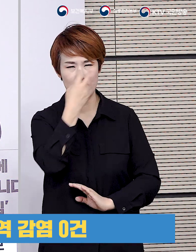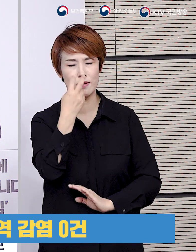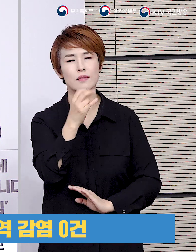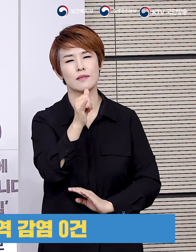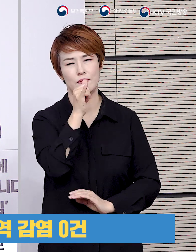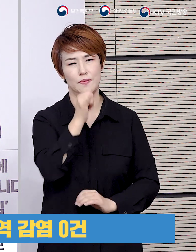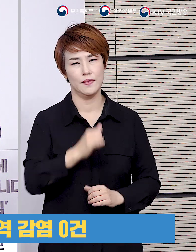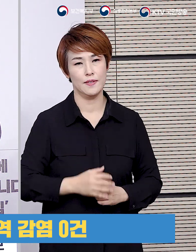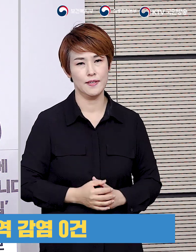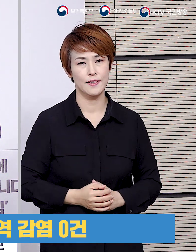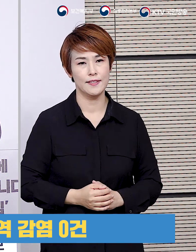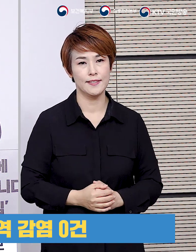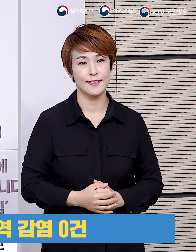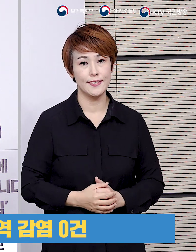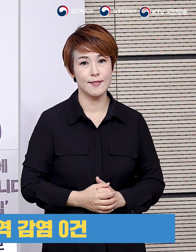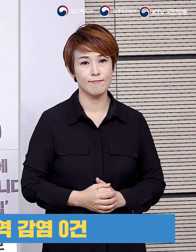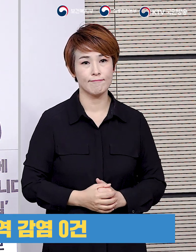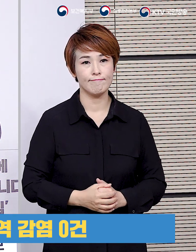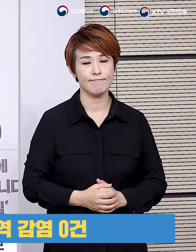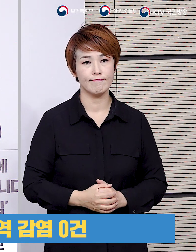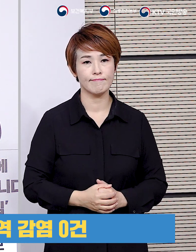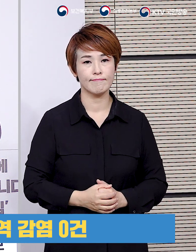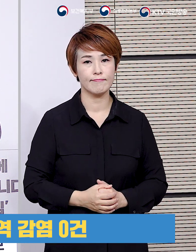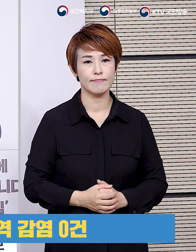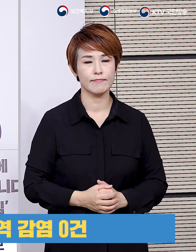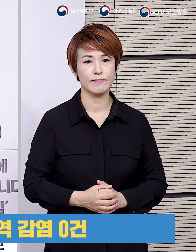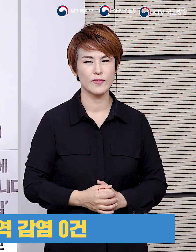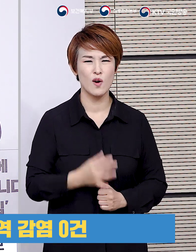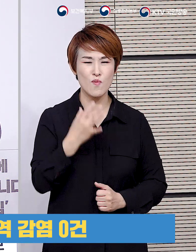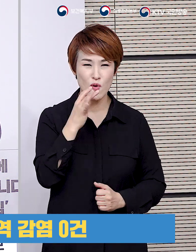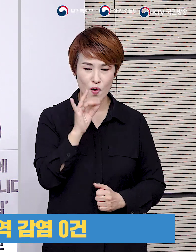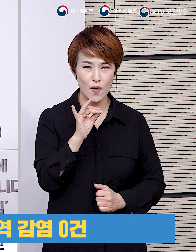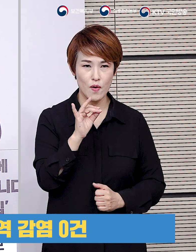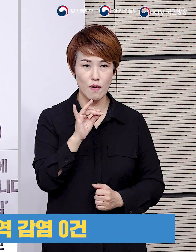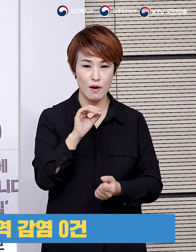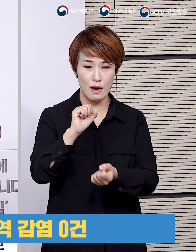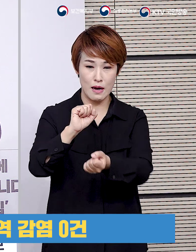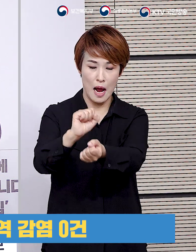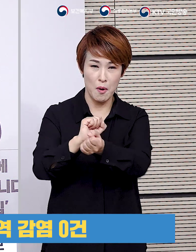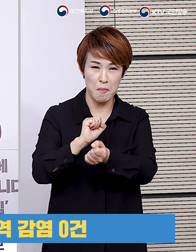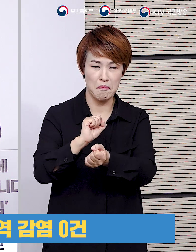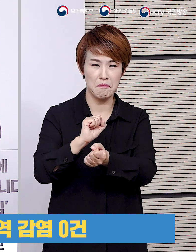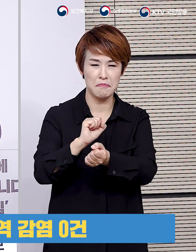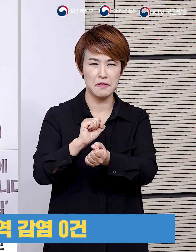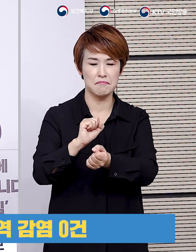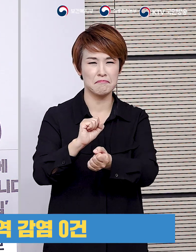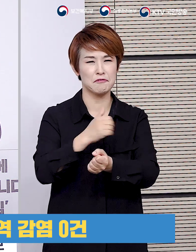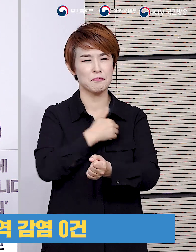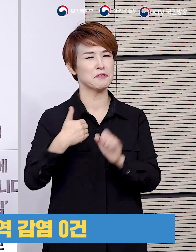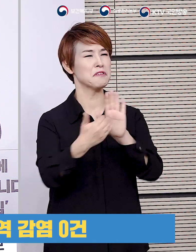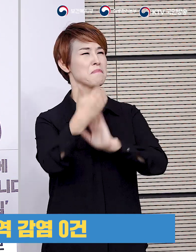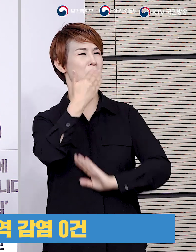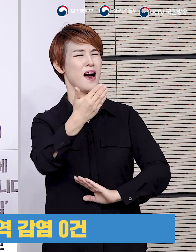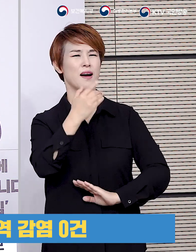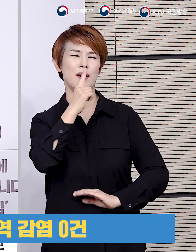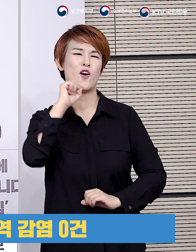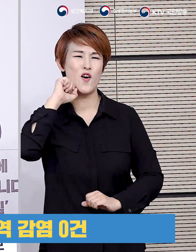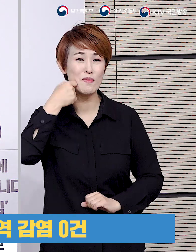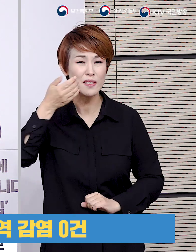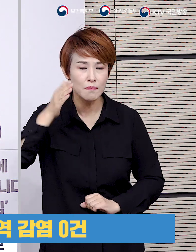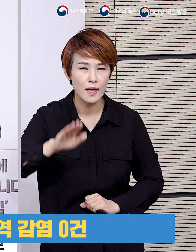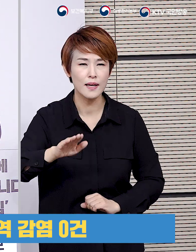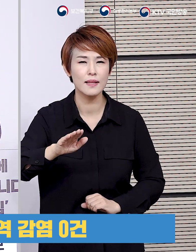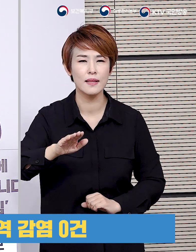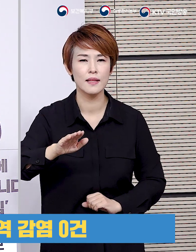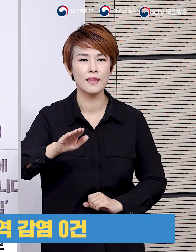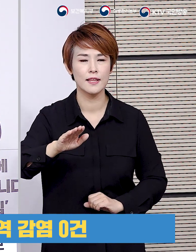예방하고 관리하기 위한 노력을 기울이고 있다는 점을 말씀을 드립니다. 물론 감염병을 놓고 장담을 할 수는 없겠습니다만